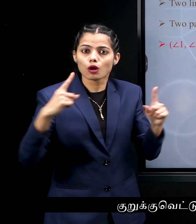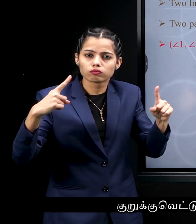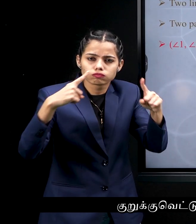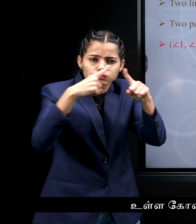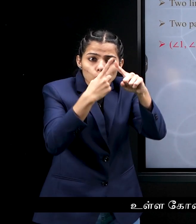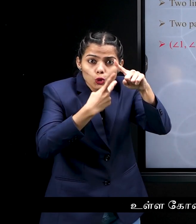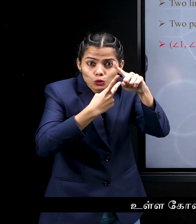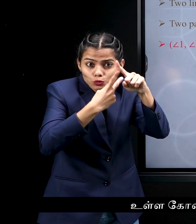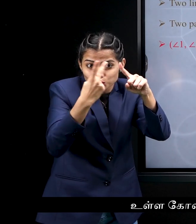அருகிலுள்ள கோணங்கள் ஆகும்.